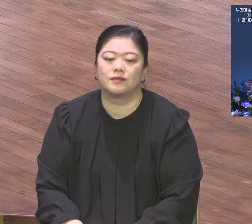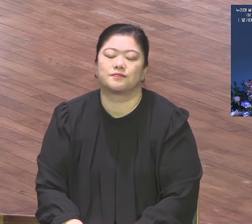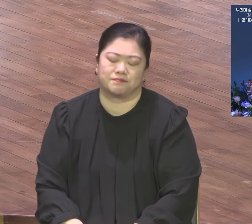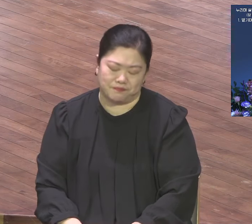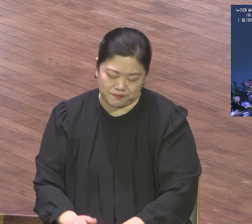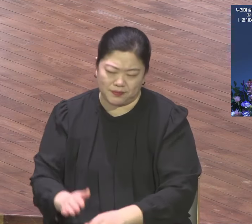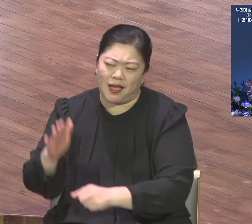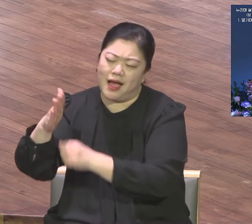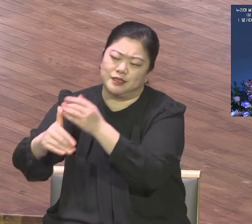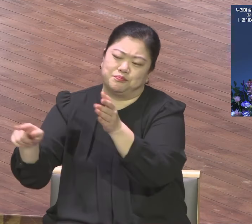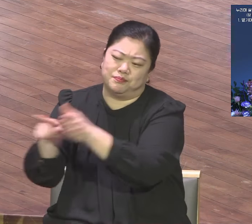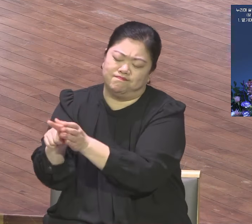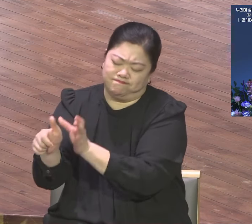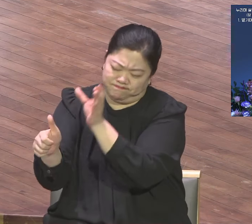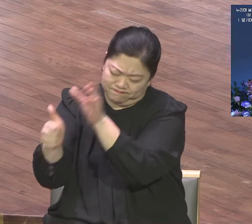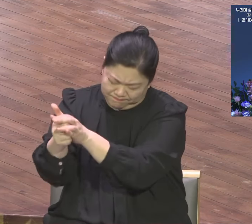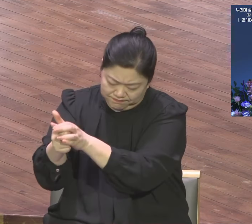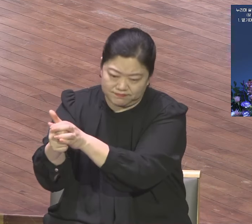그래요.